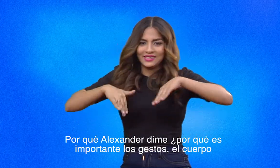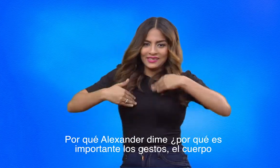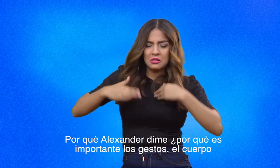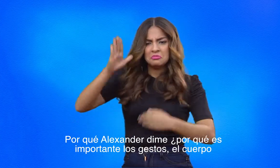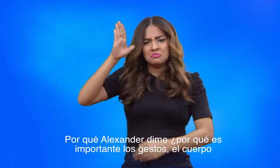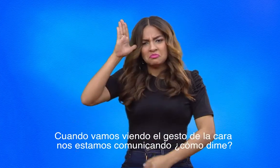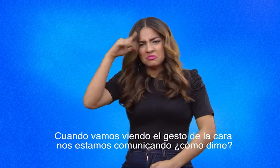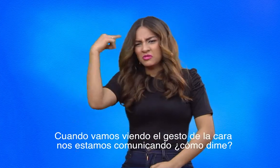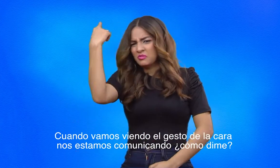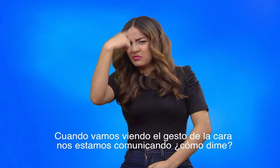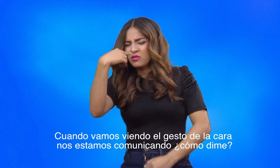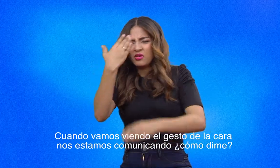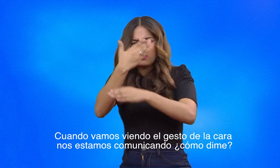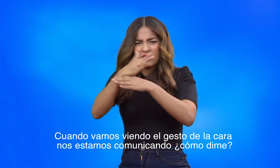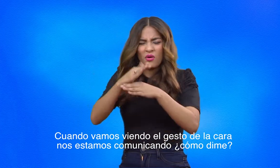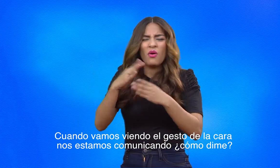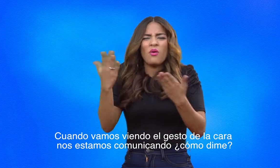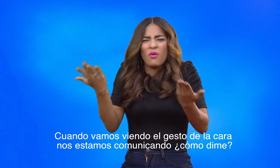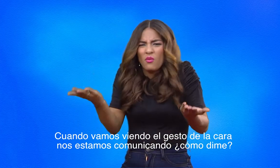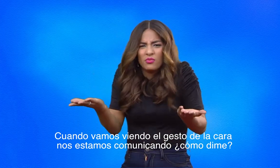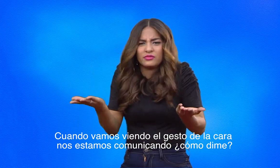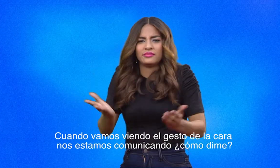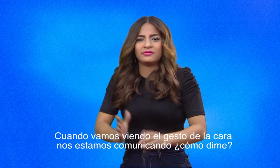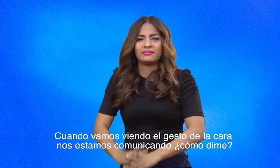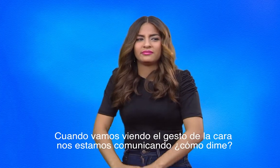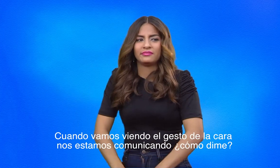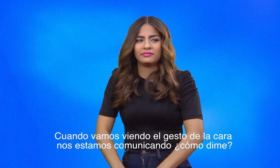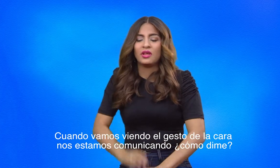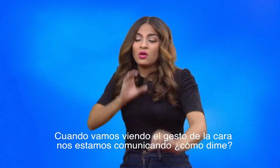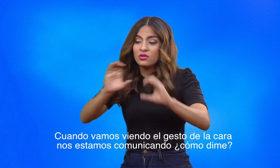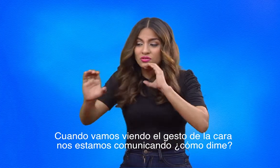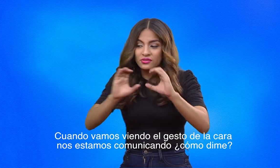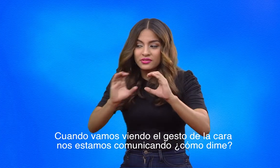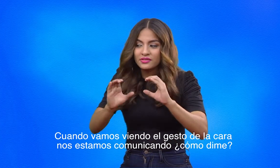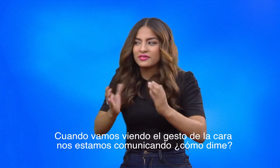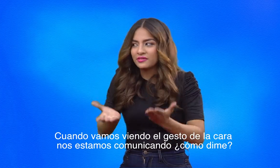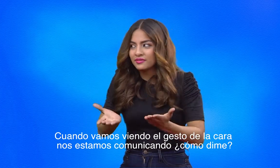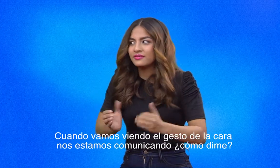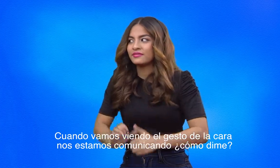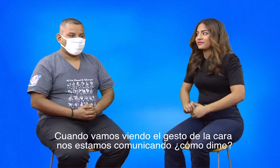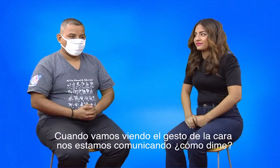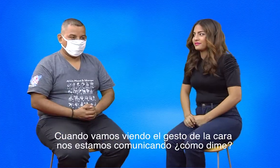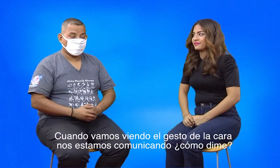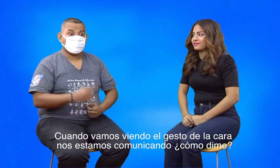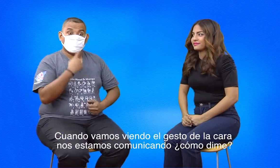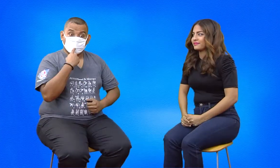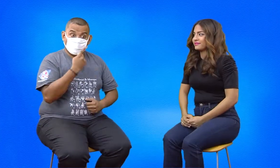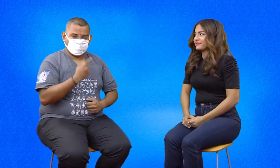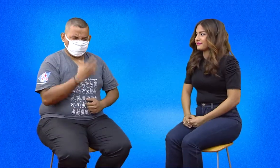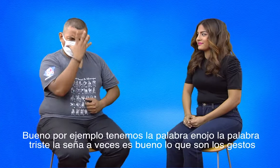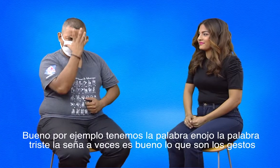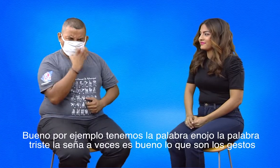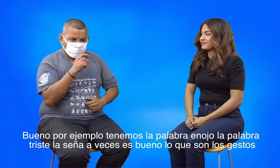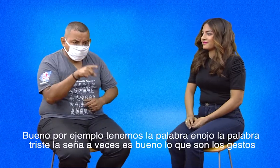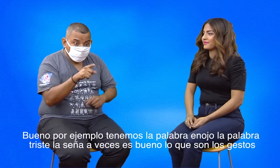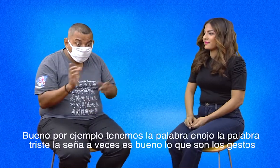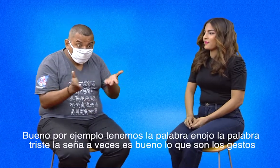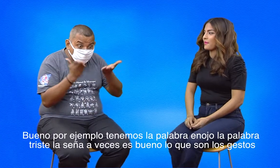cuerpo? Cuando vamos viendo el gesto de la cara, los estamos comunicando. ¿Cómo? Dime. Bueno, por